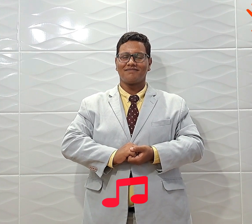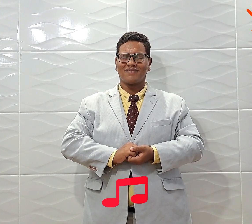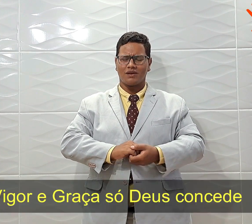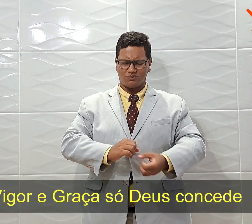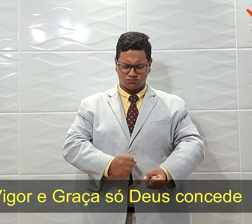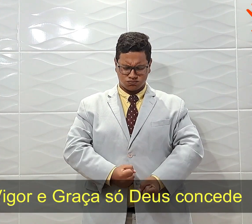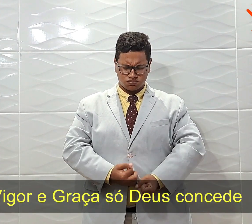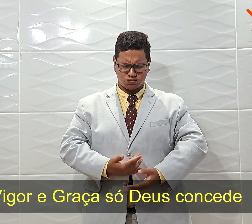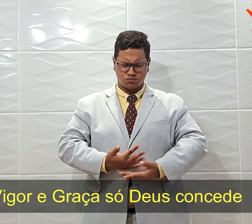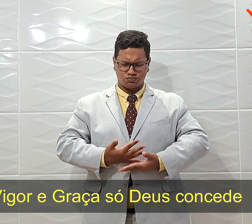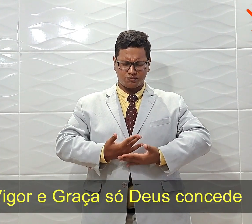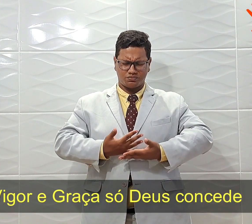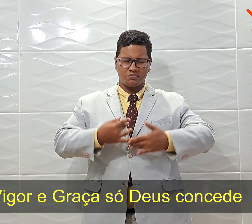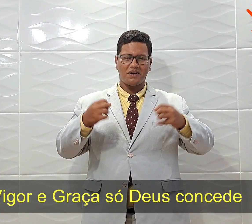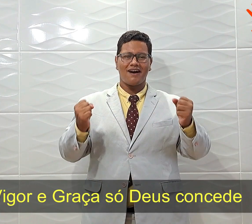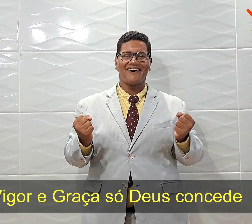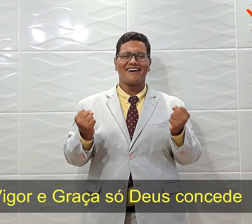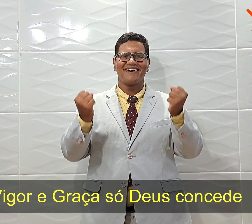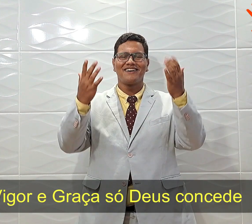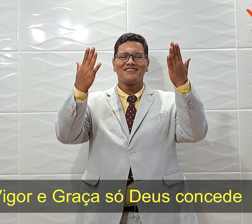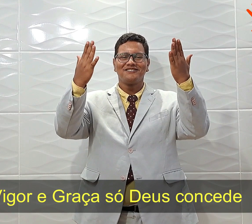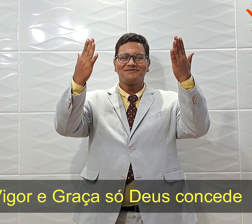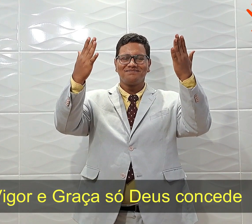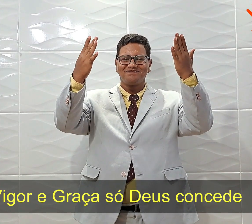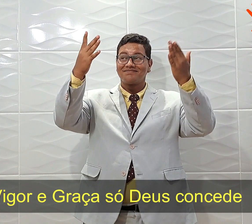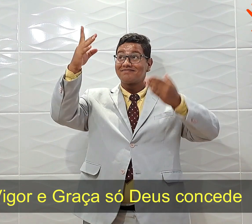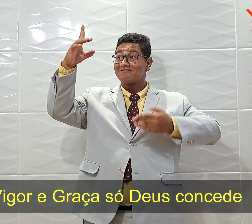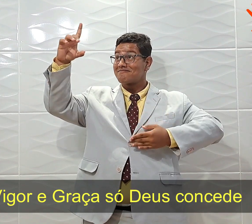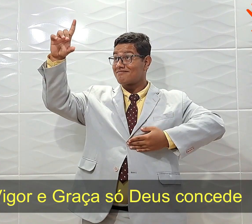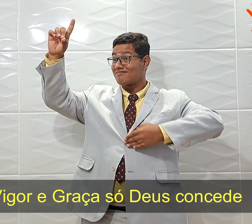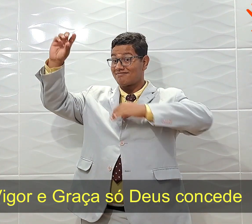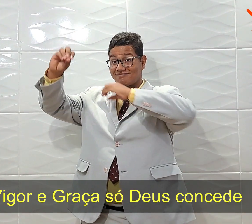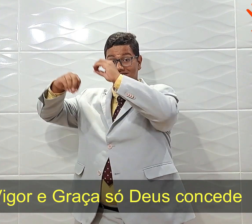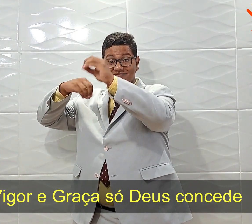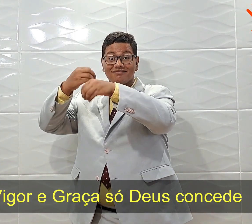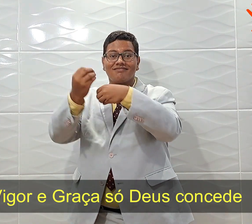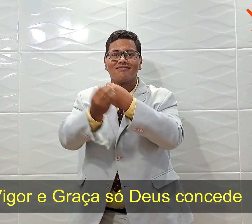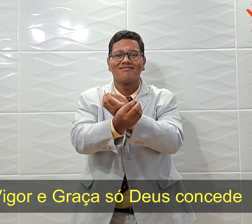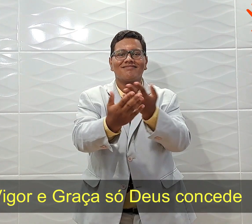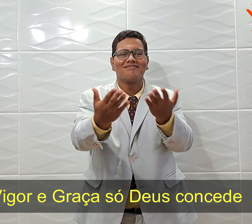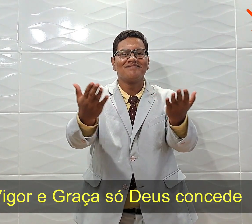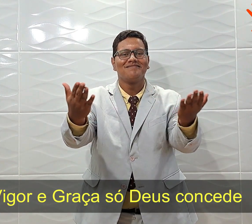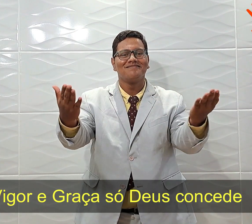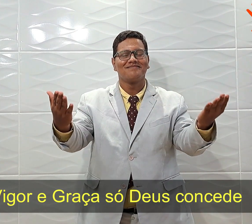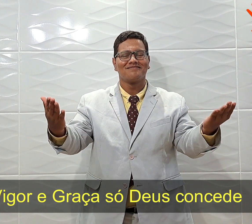Vigor e graça, só Deus concede